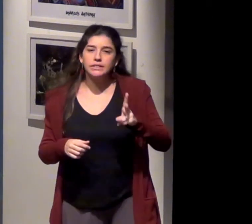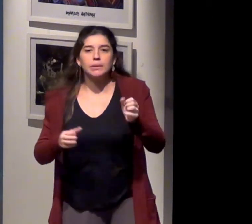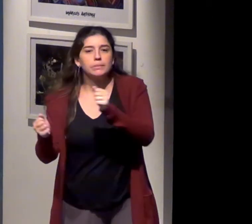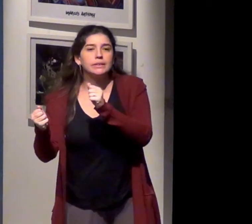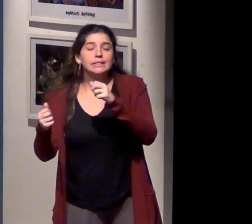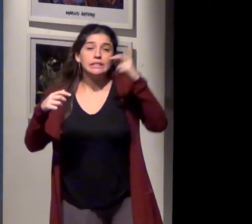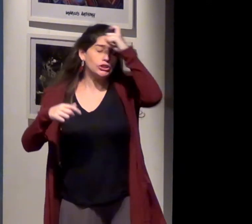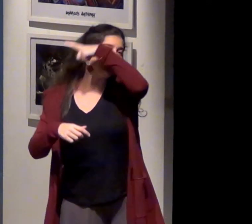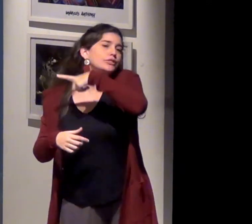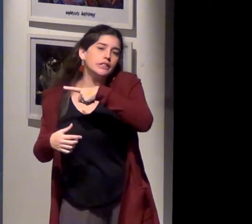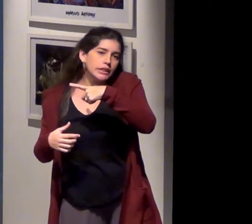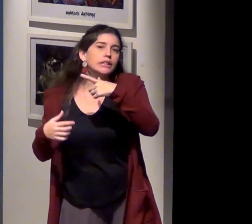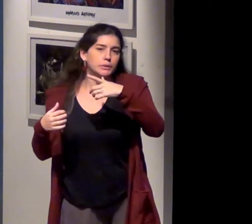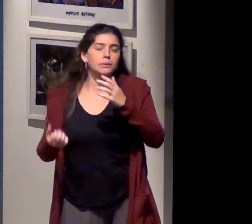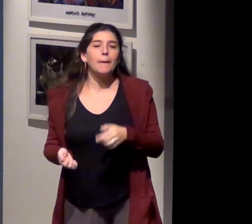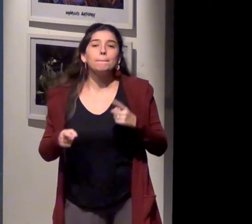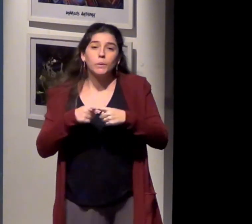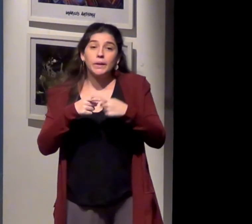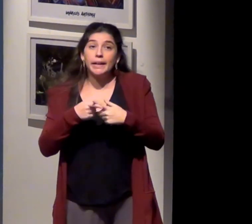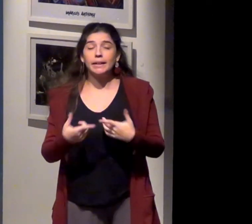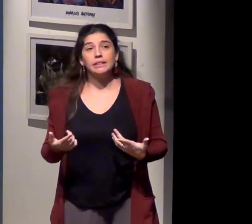Para o estudo da tradução, mas é difícil.